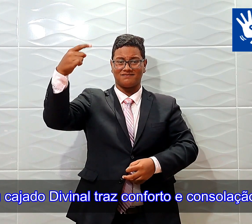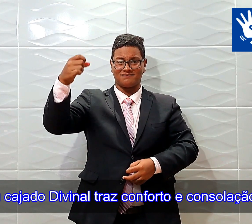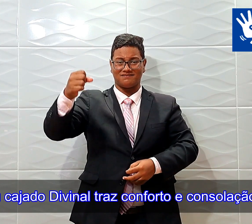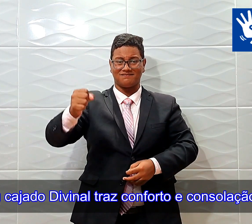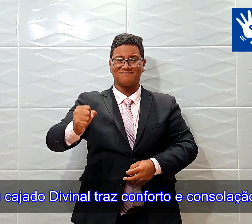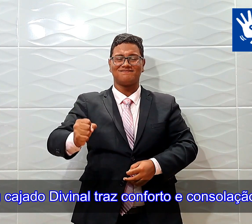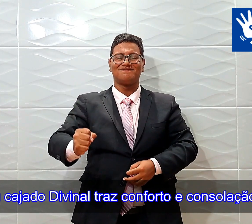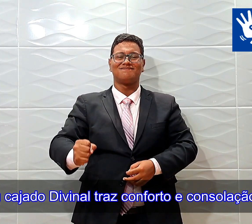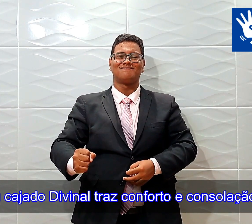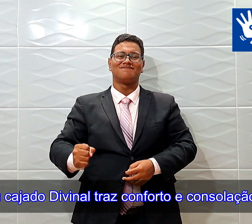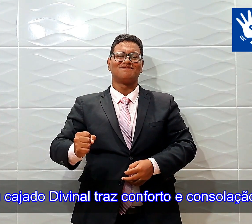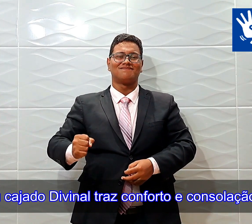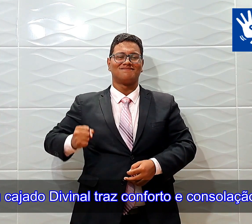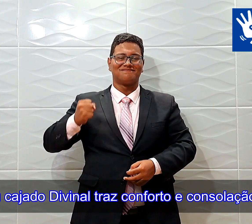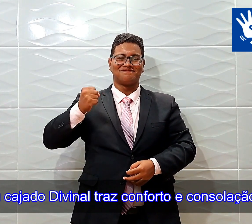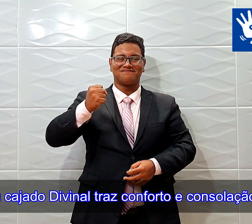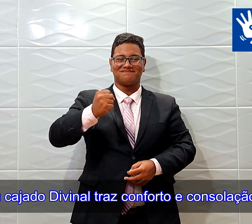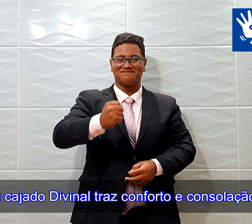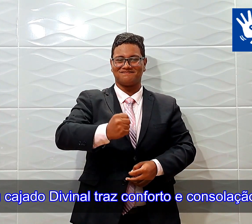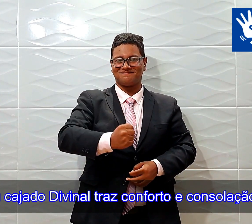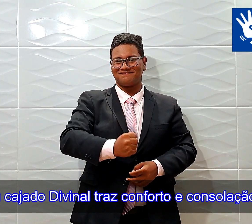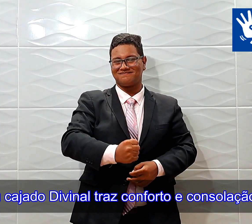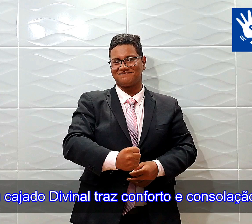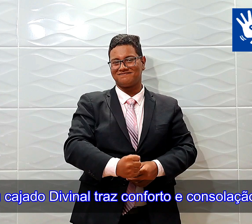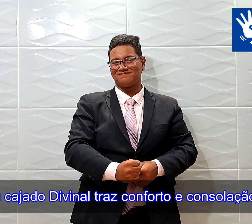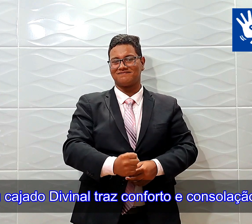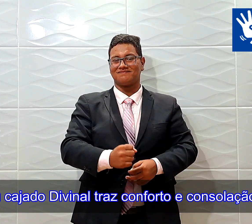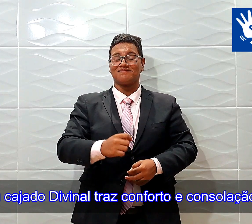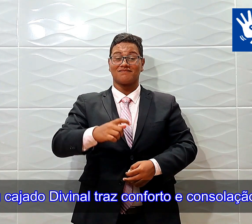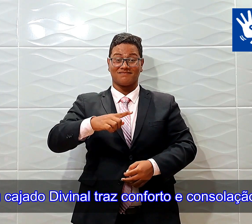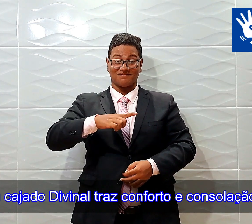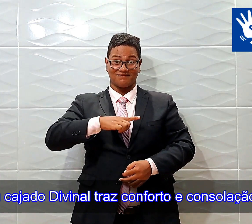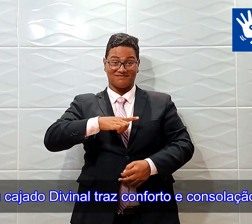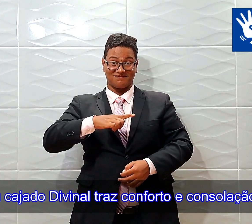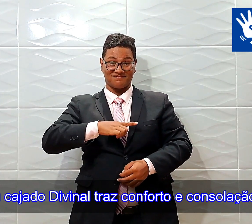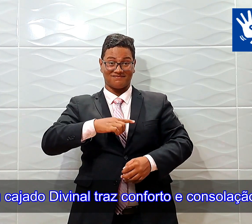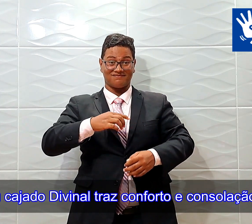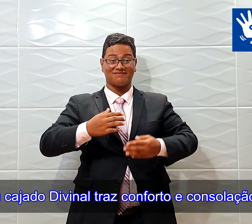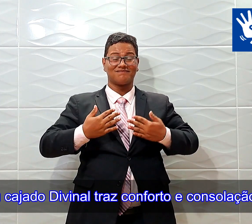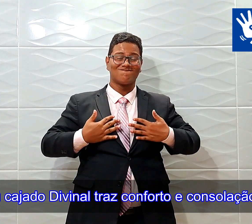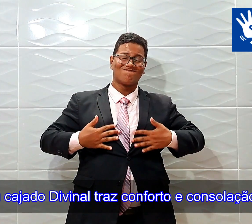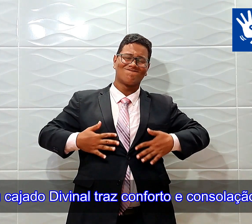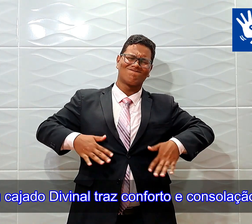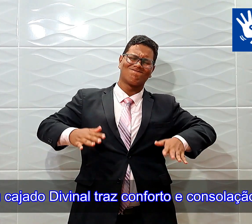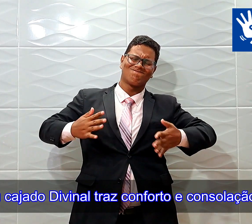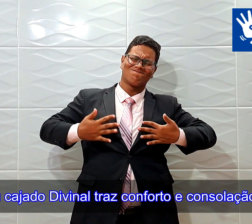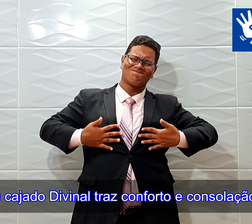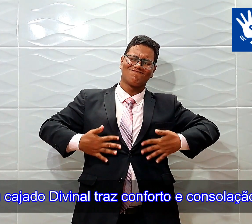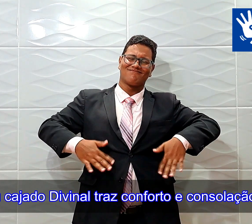cajado divinal, traz conforto